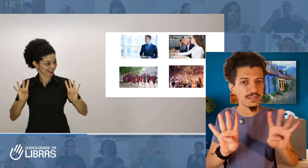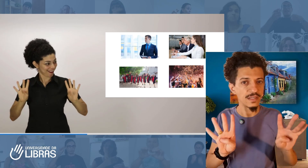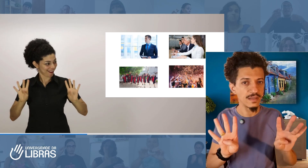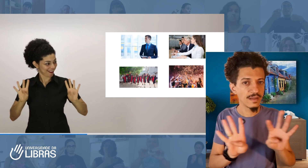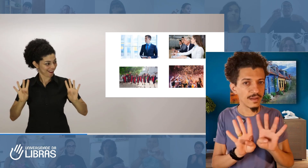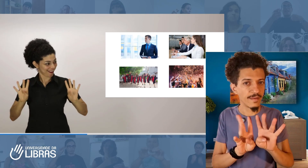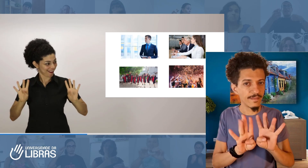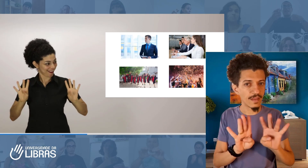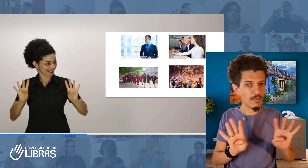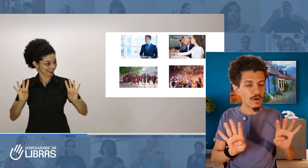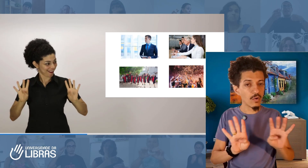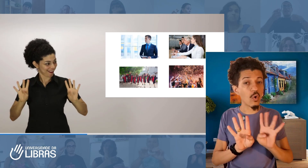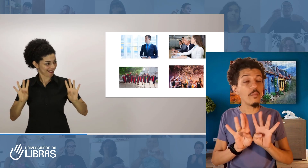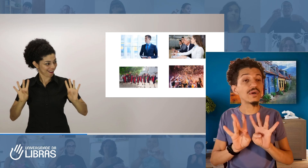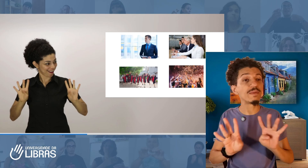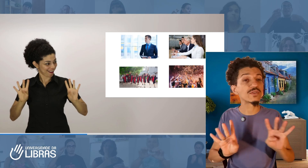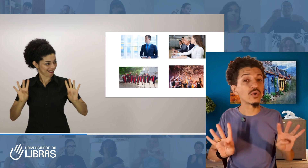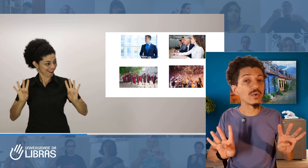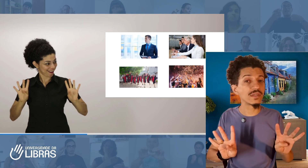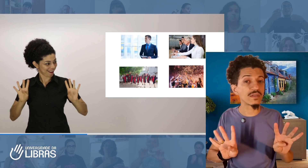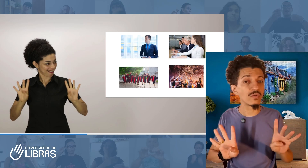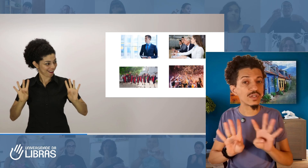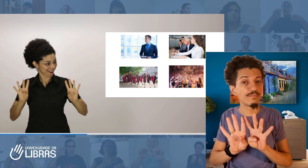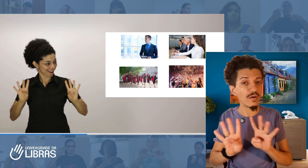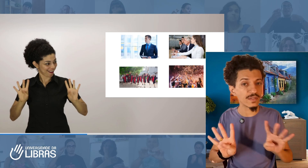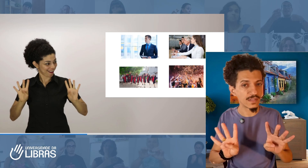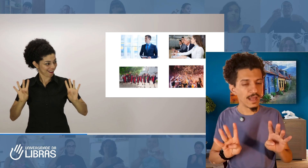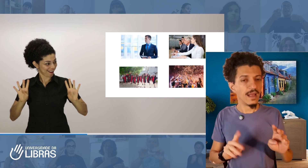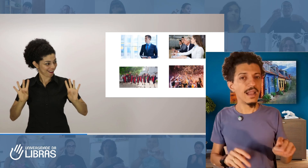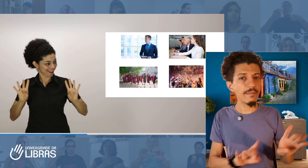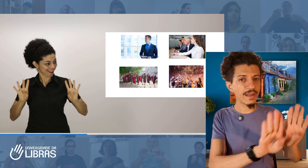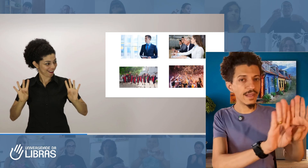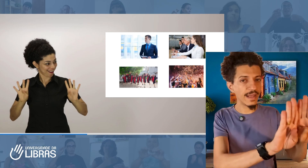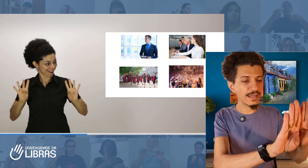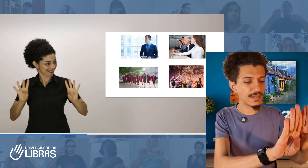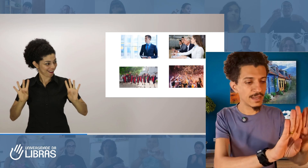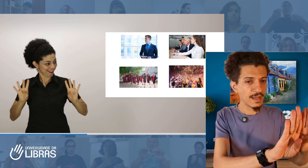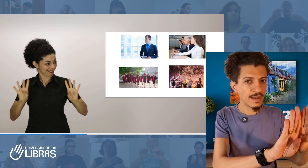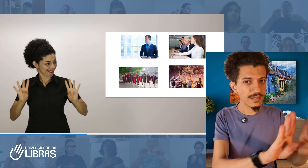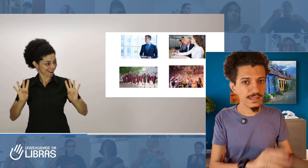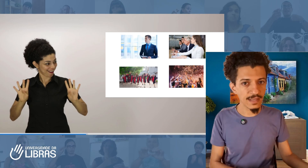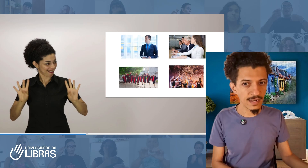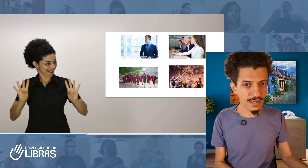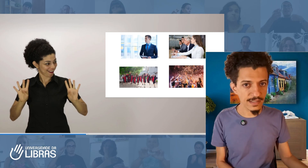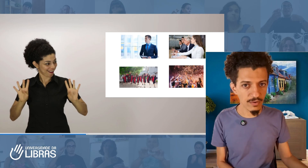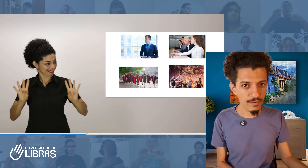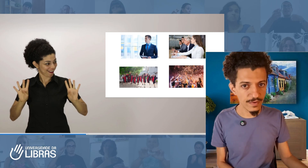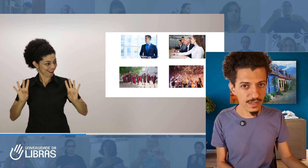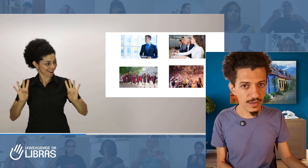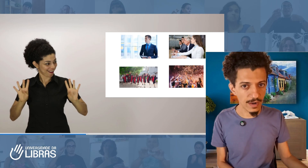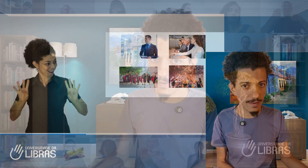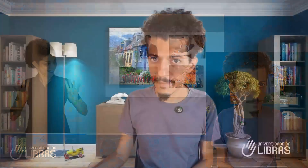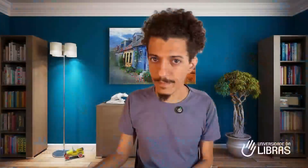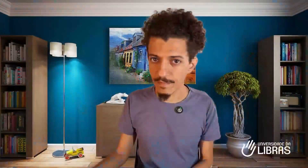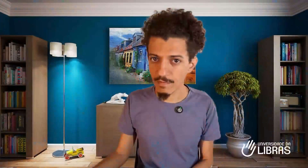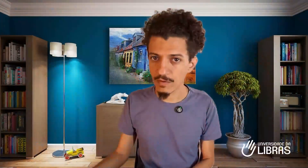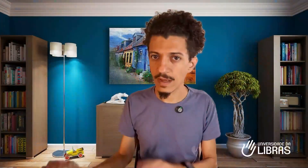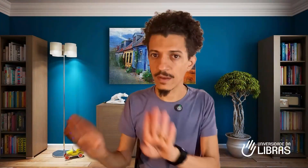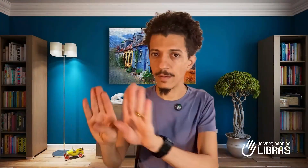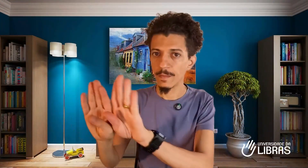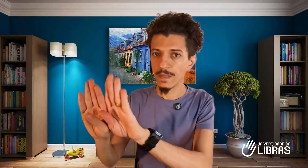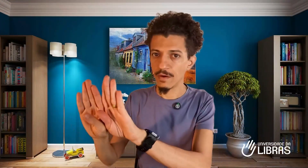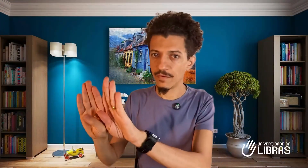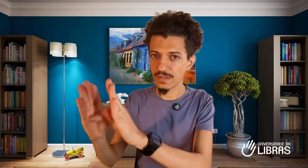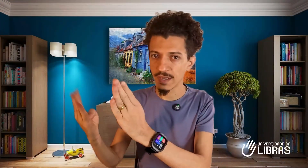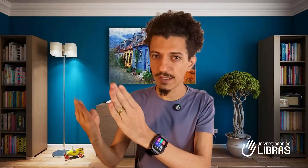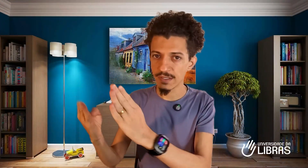Primeiramente, assim. Então, como as pessoas estão dispostas. Lembra que nessa sinalização que eu fiz aqui, olha, vamos voltar aqui,